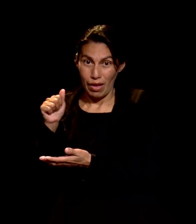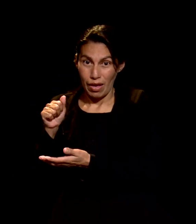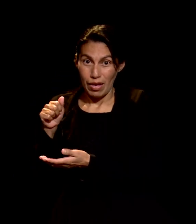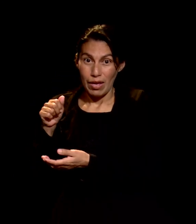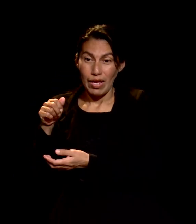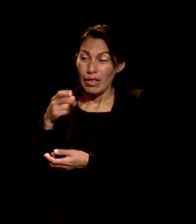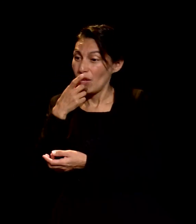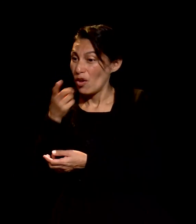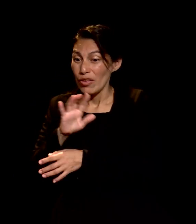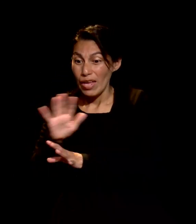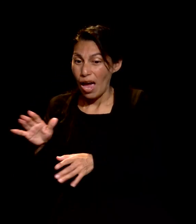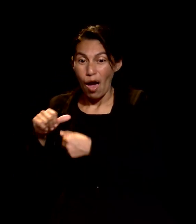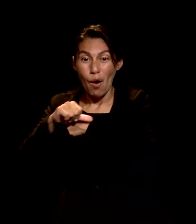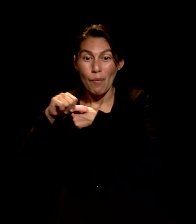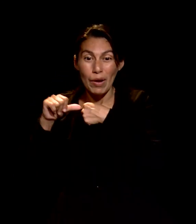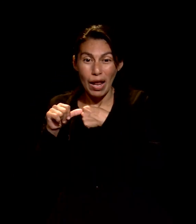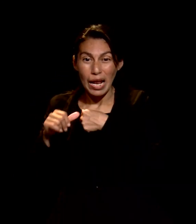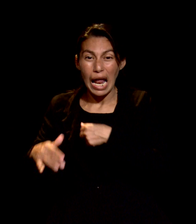hay que operar